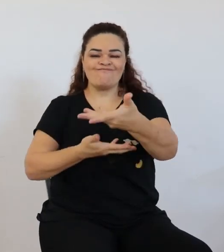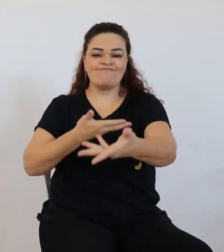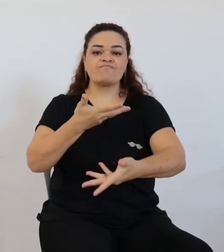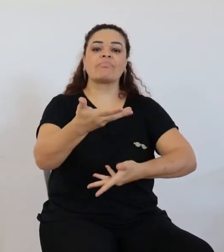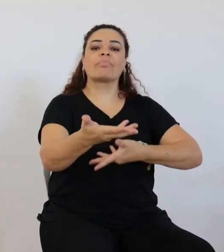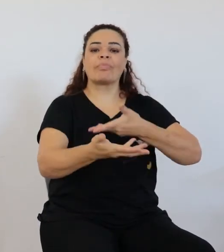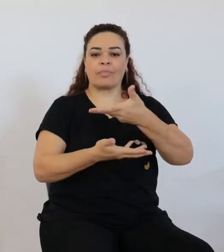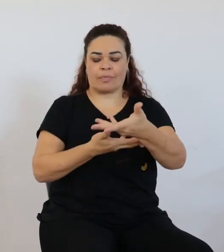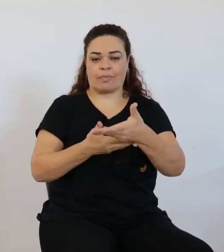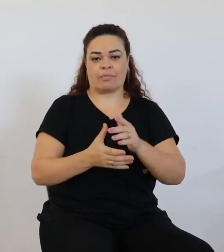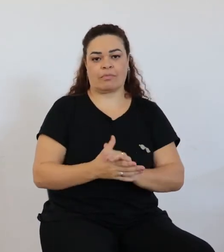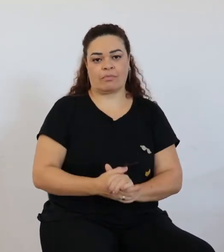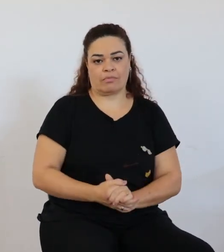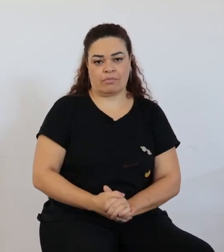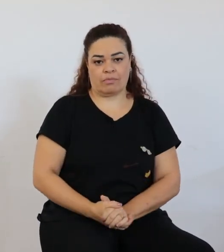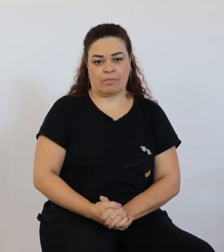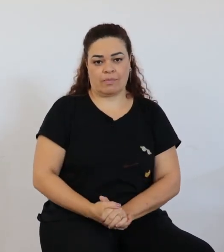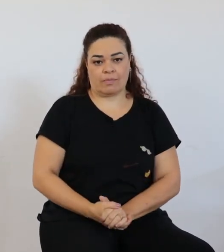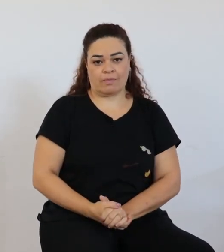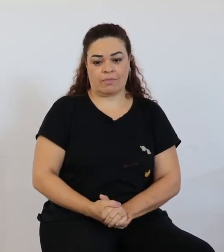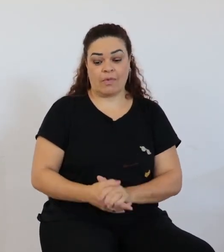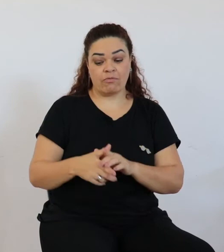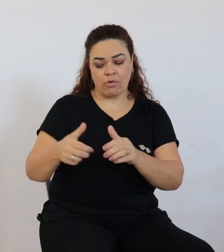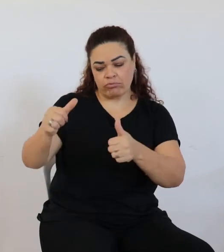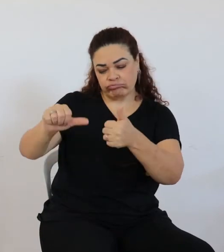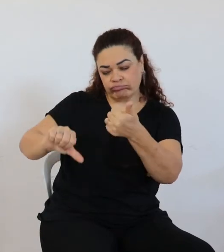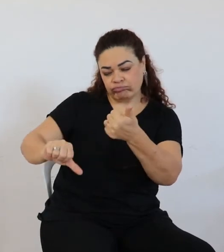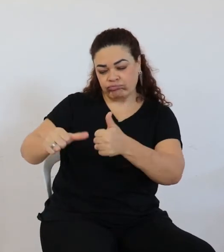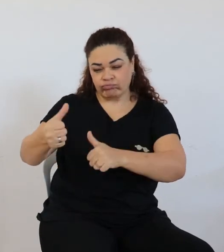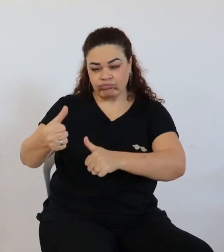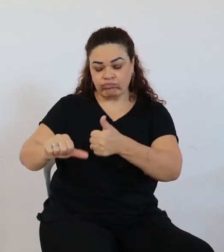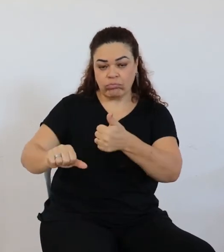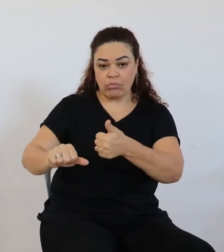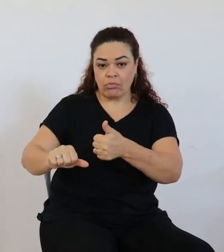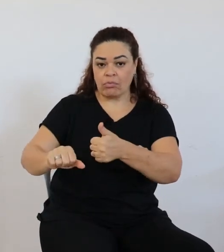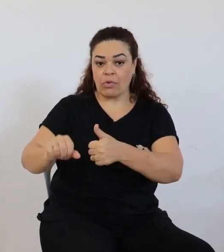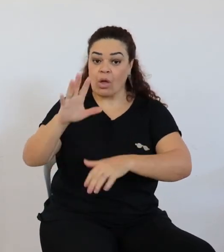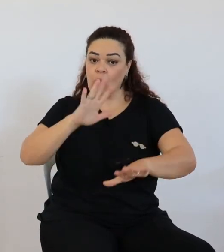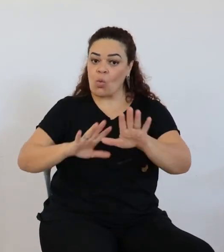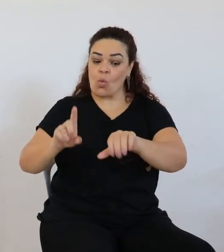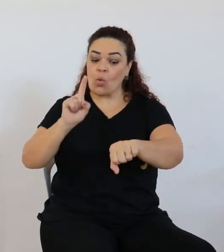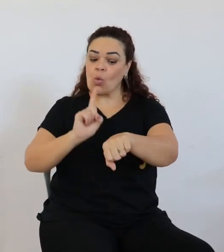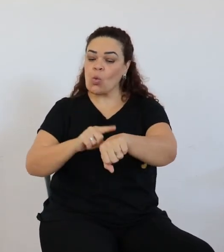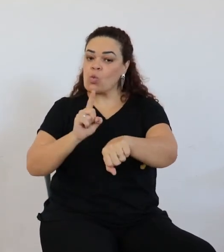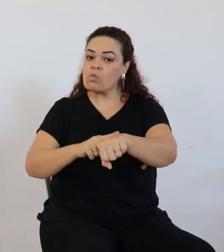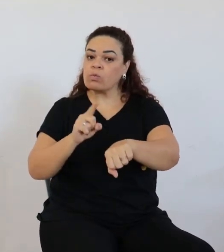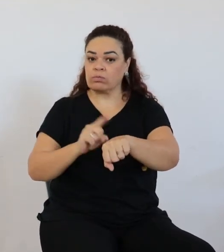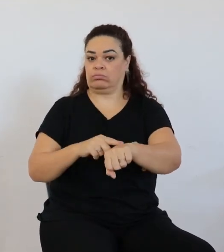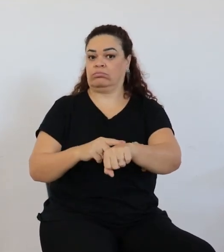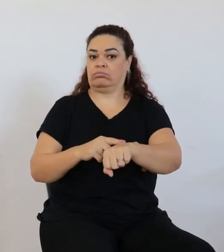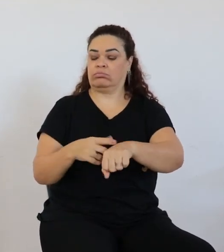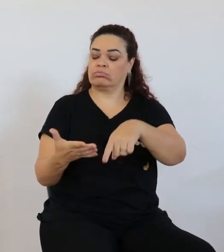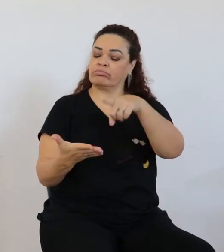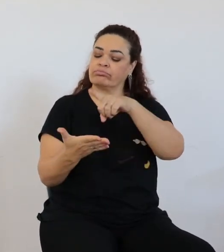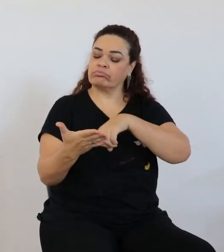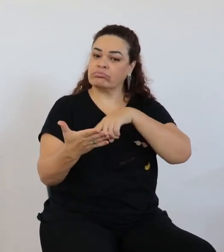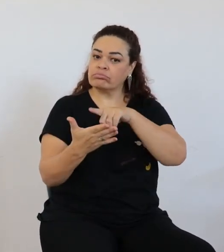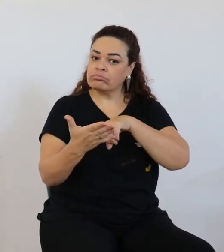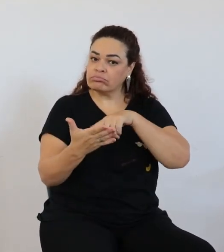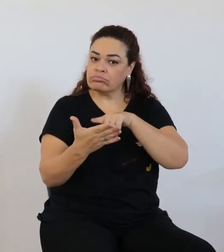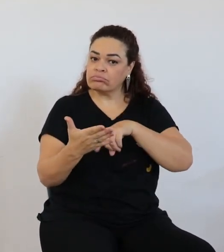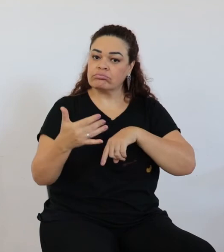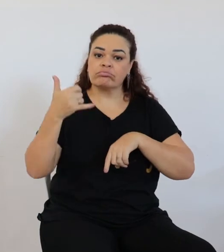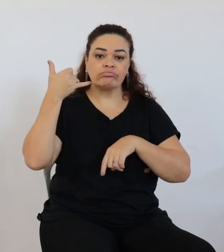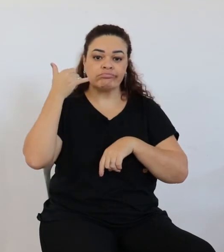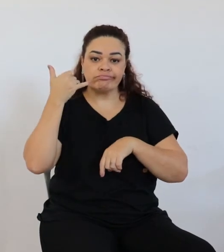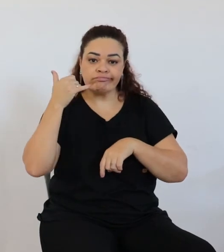assim, poder monitorar, né, o tempo que eles ficam no eletrônico, isso vai estar ajudando no desenvolvimento.